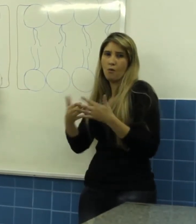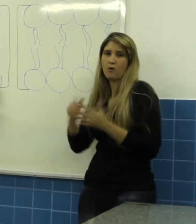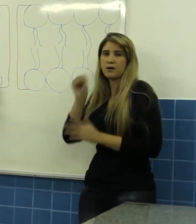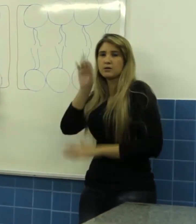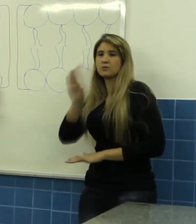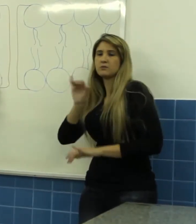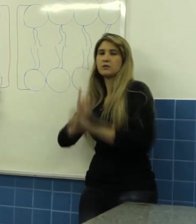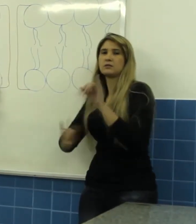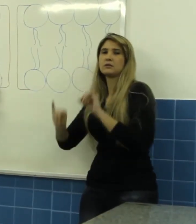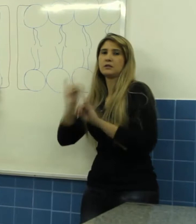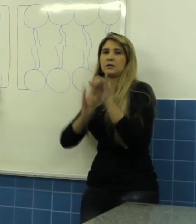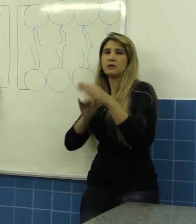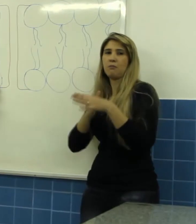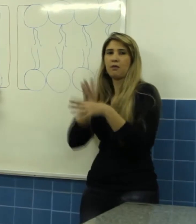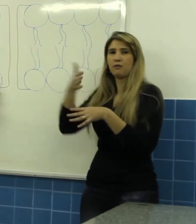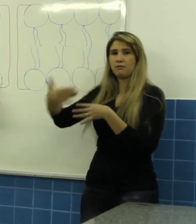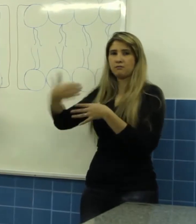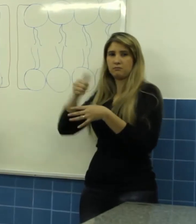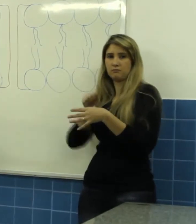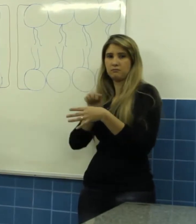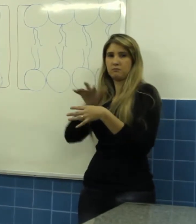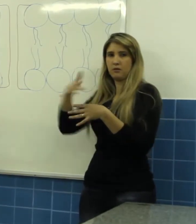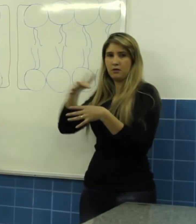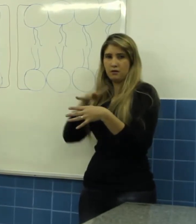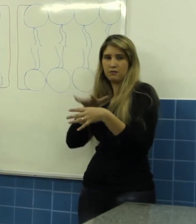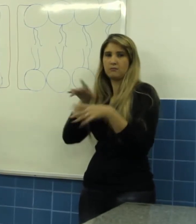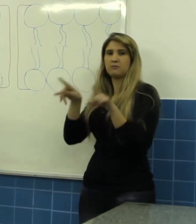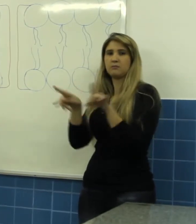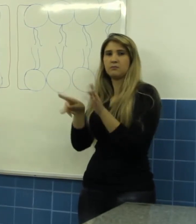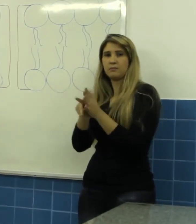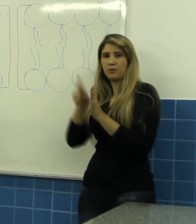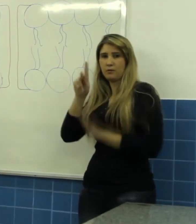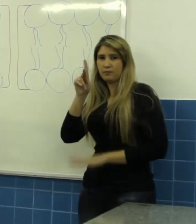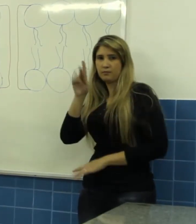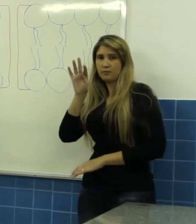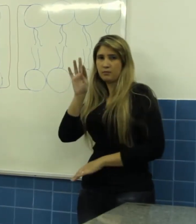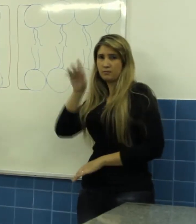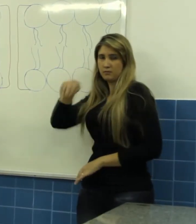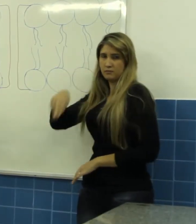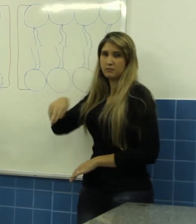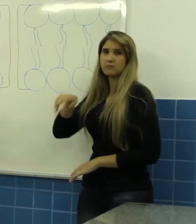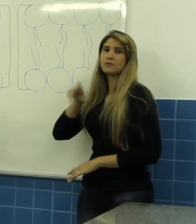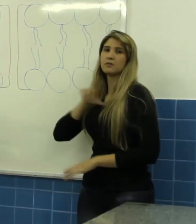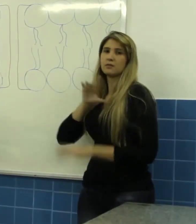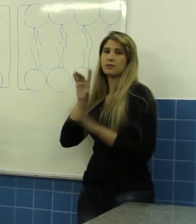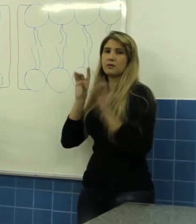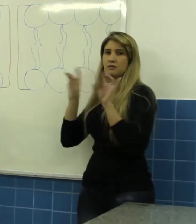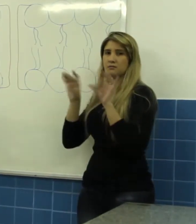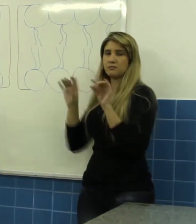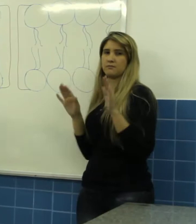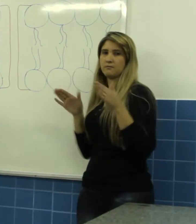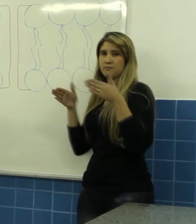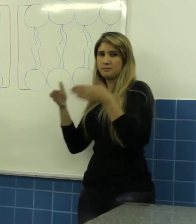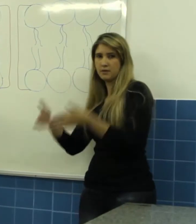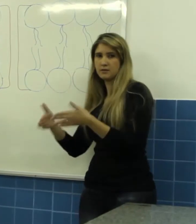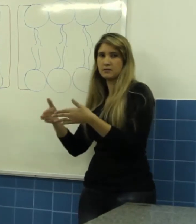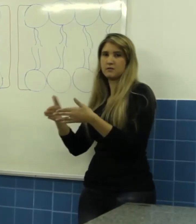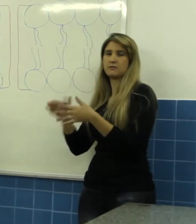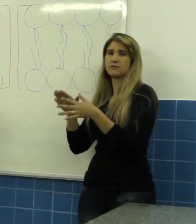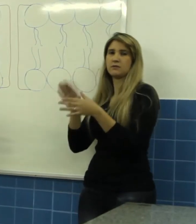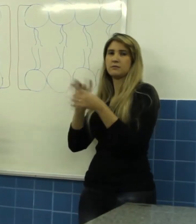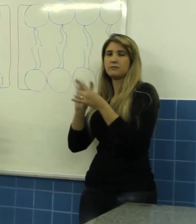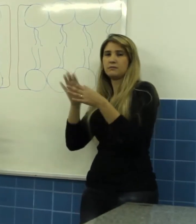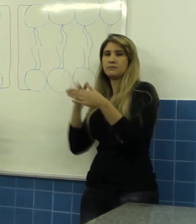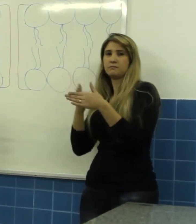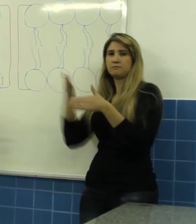passa por uma proteína. Existem proteínas que são específicas à passagem